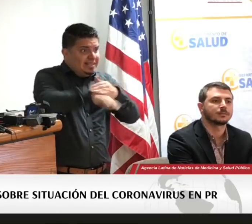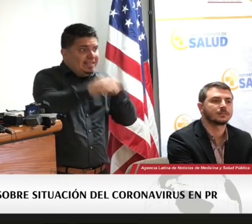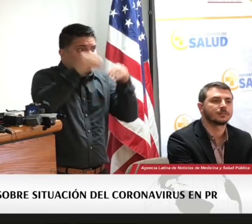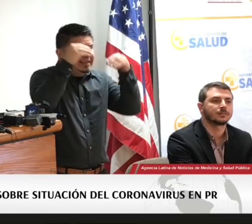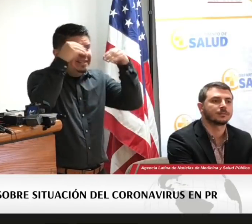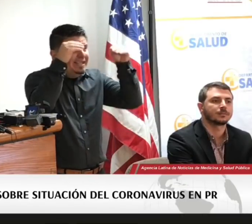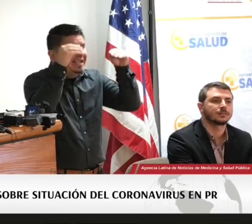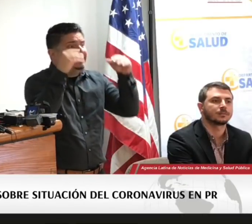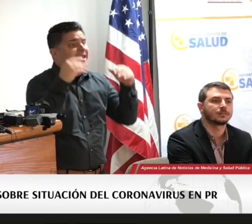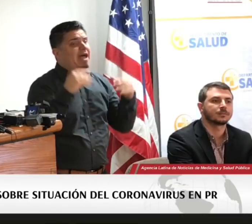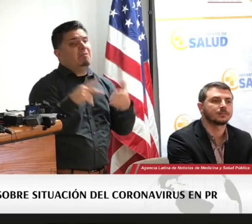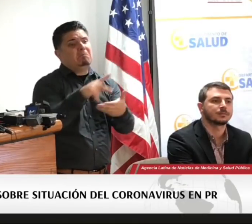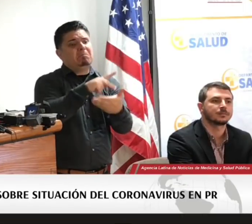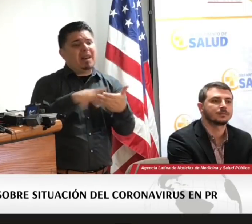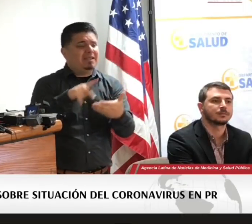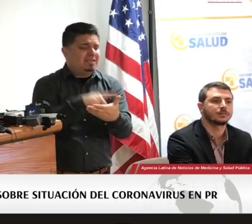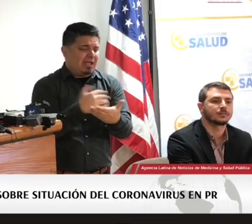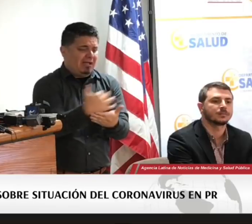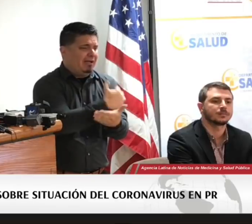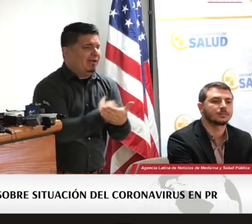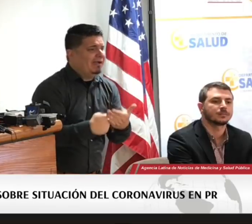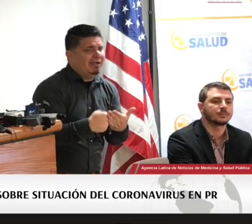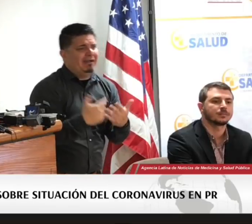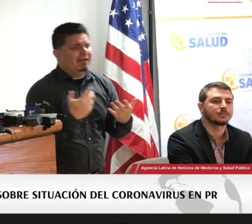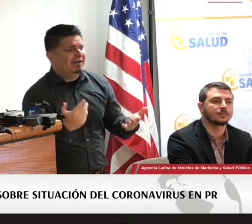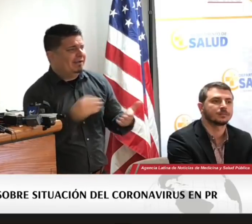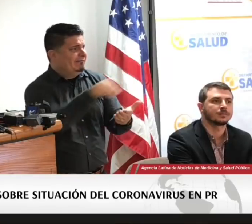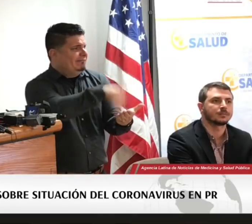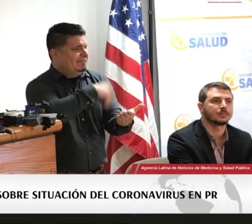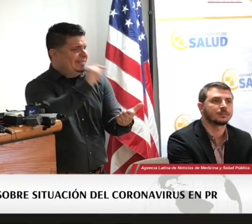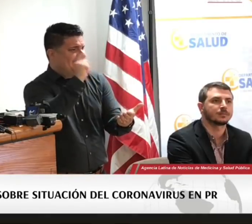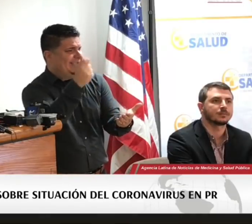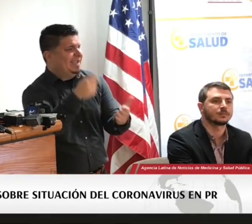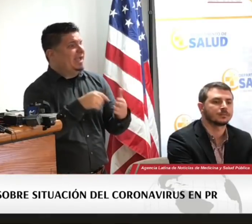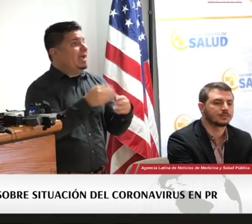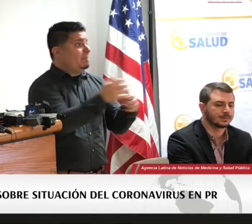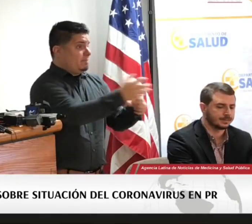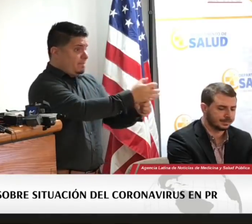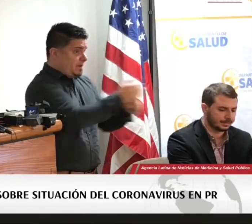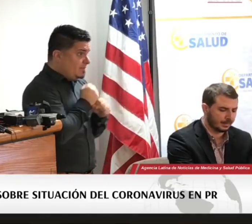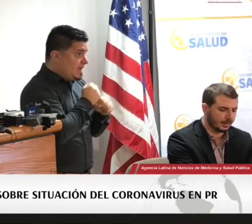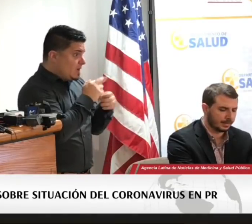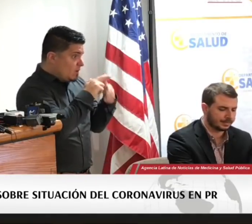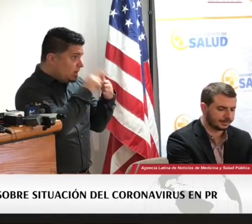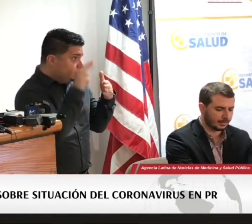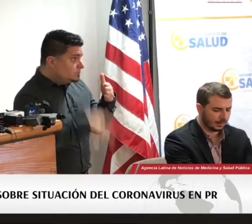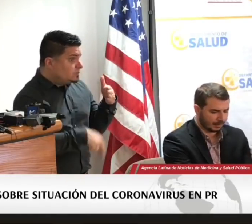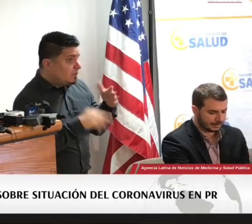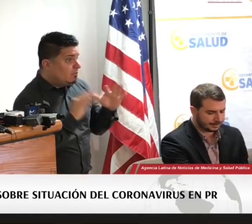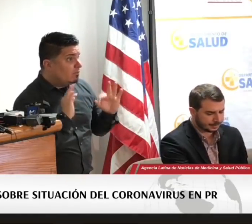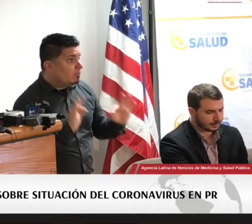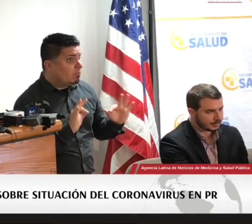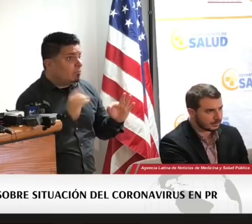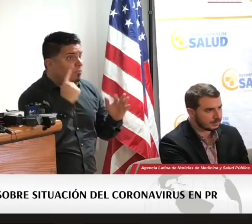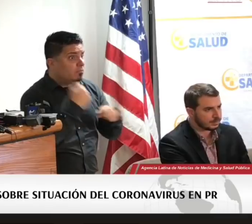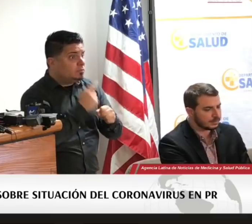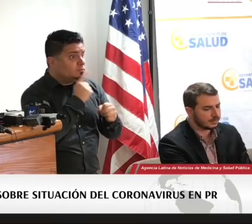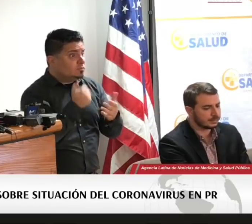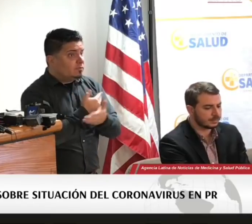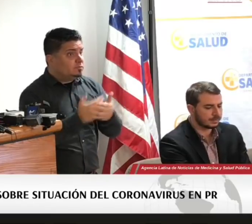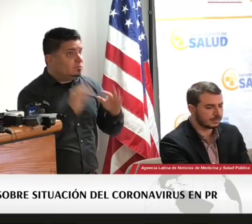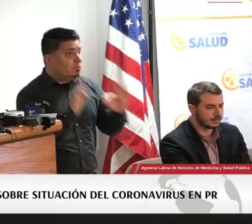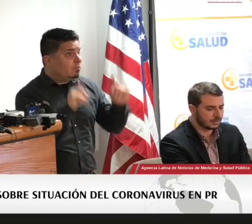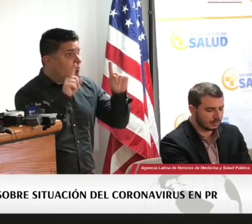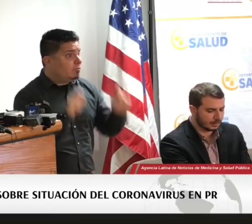gestiones, en lo que nosotros, uno, podemos tener los resultados ya hemos solicitado, dos, tenemos el control de las pruebas, y